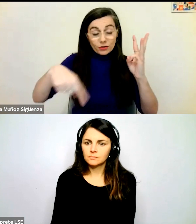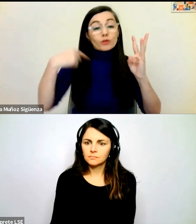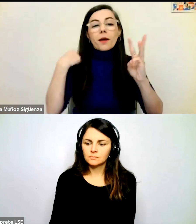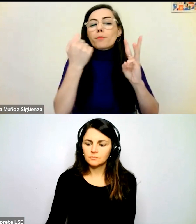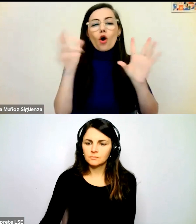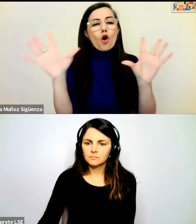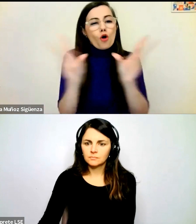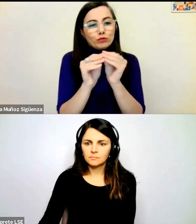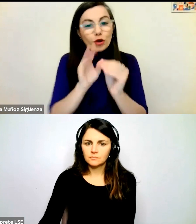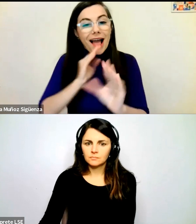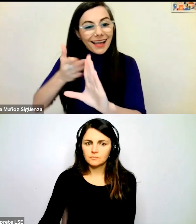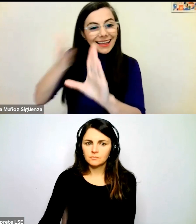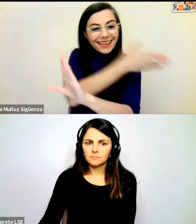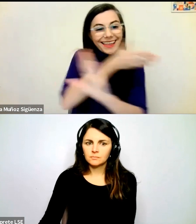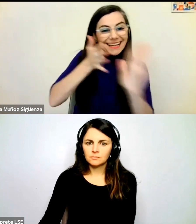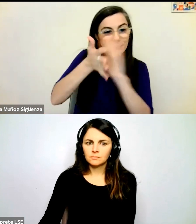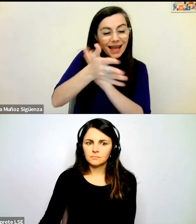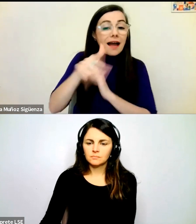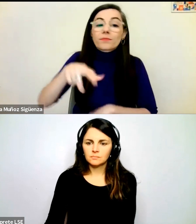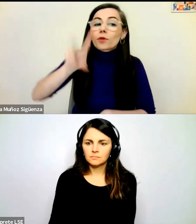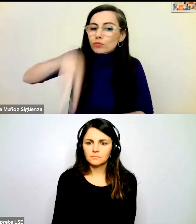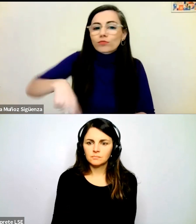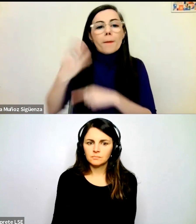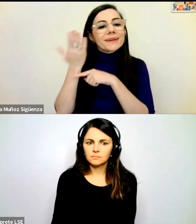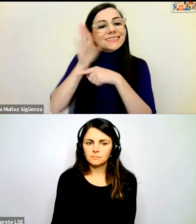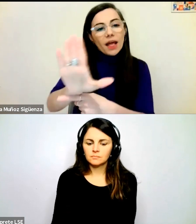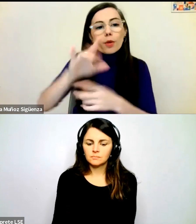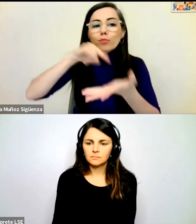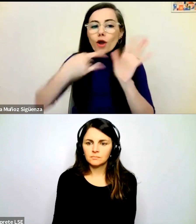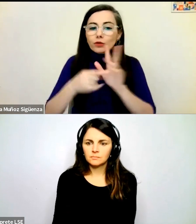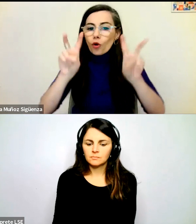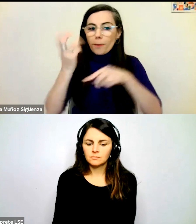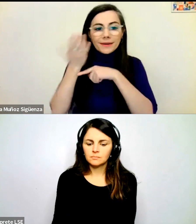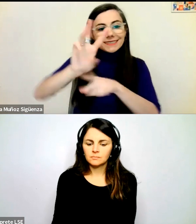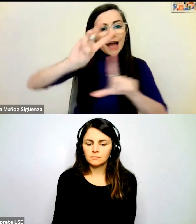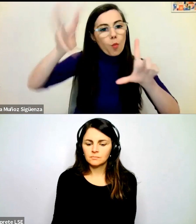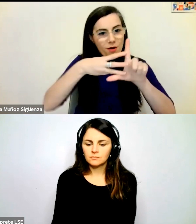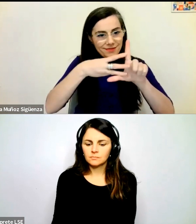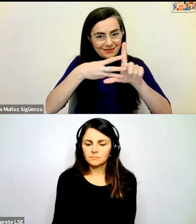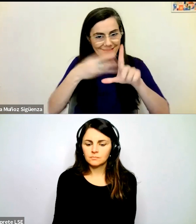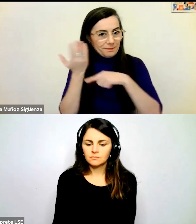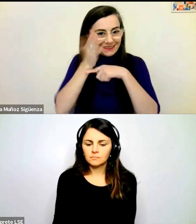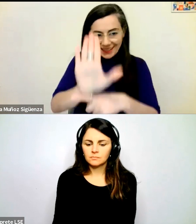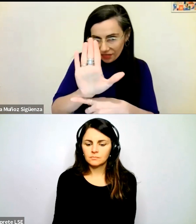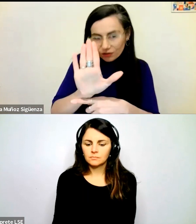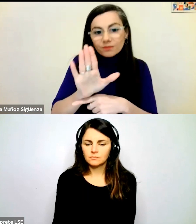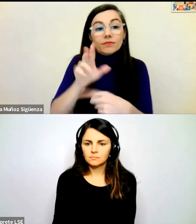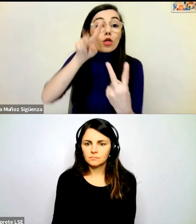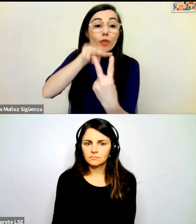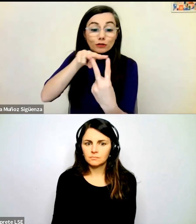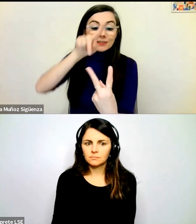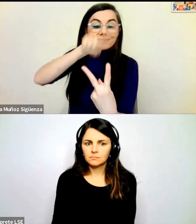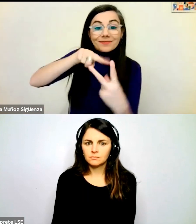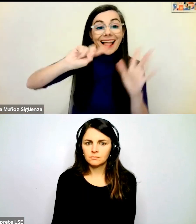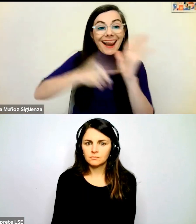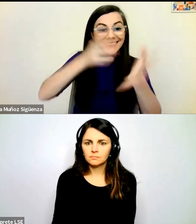momentos. El webinario de hoy es un poco la conclusión de la presentación del nuevo proyecto,